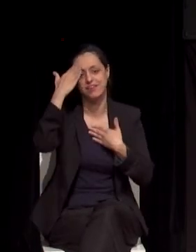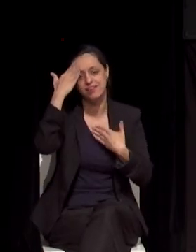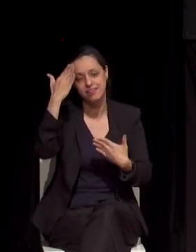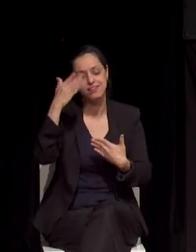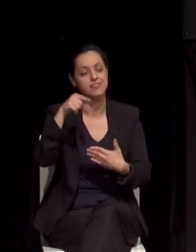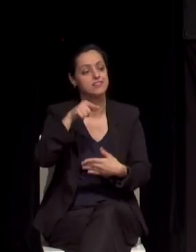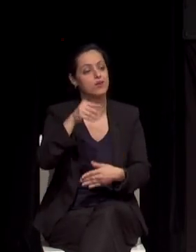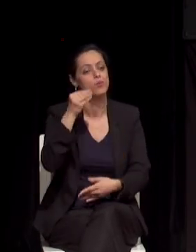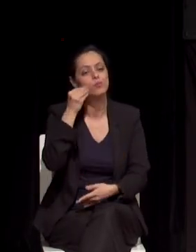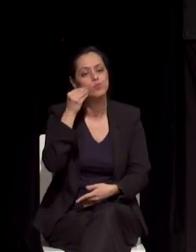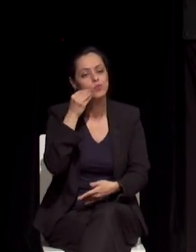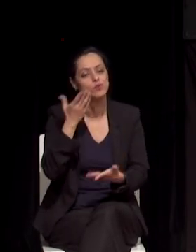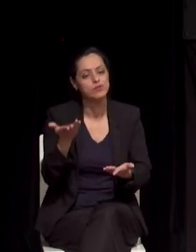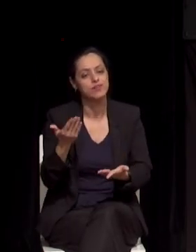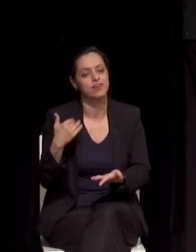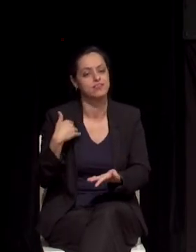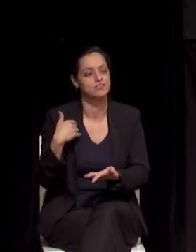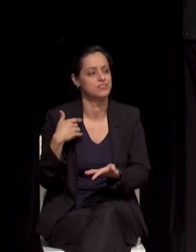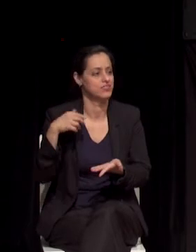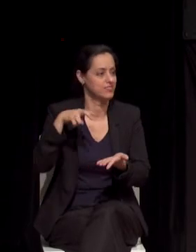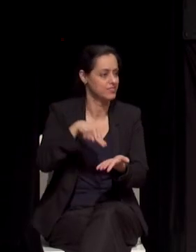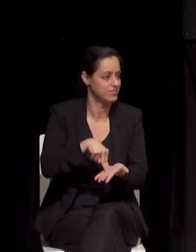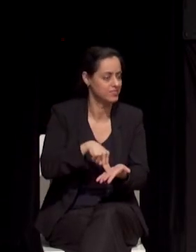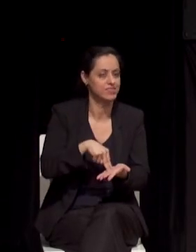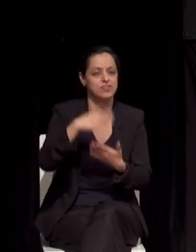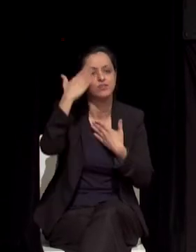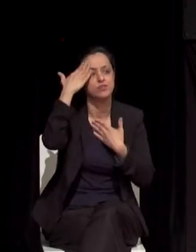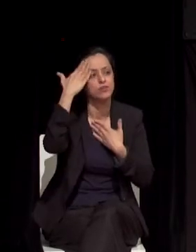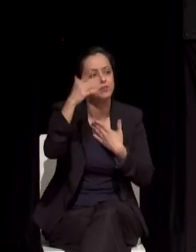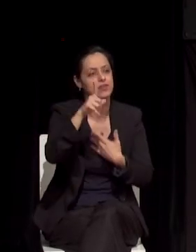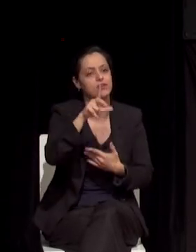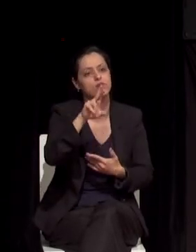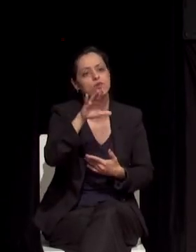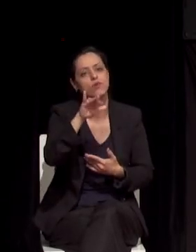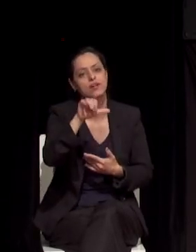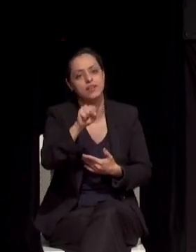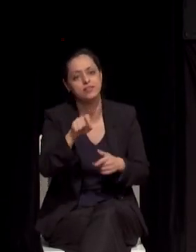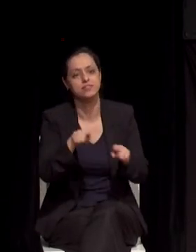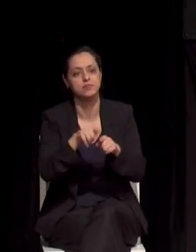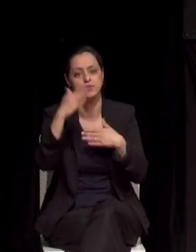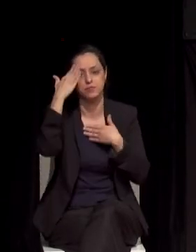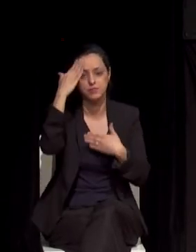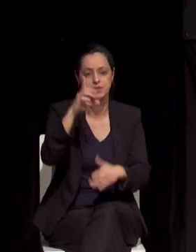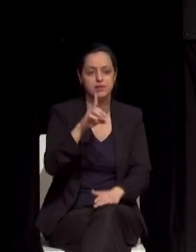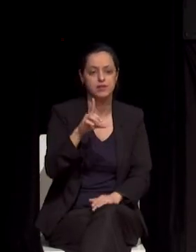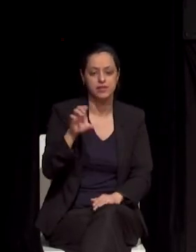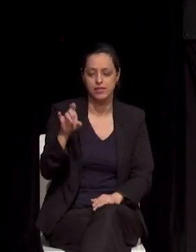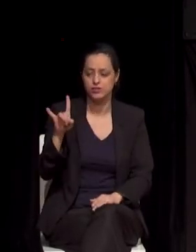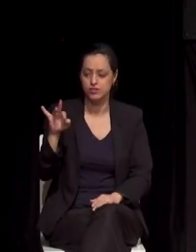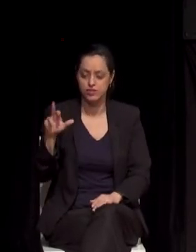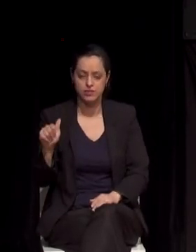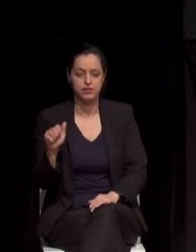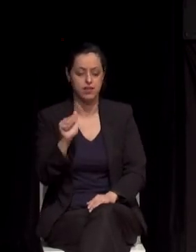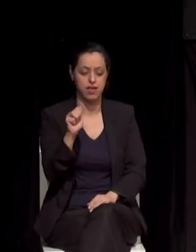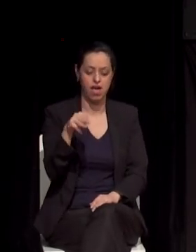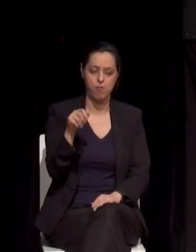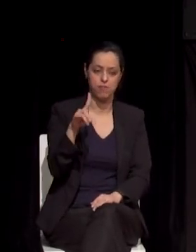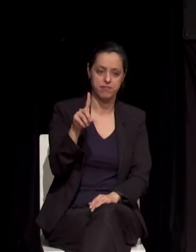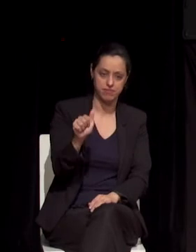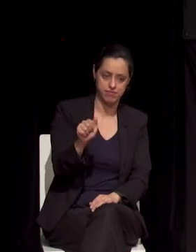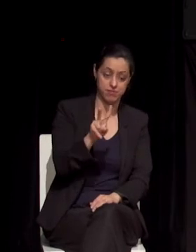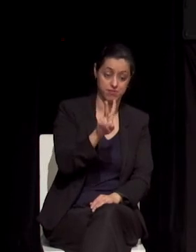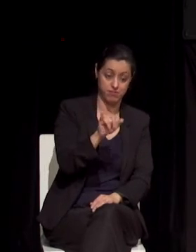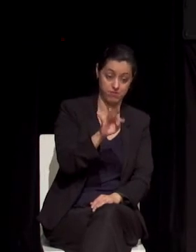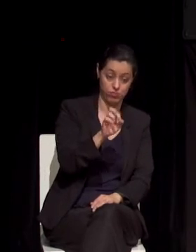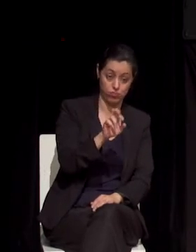Lucas. Muito obrigada a todos vocês, né? A Edneia, a Amanda, o Vitor. Eu